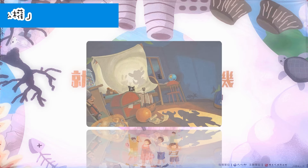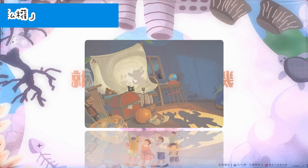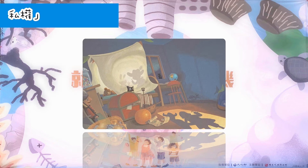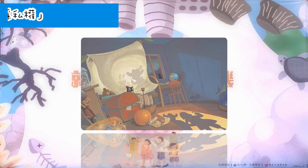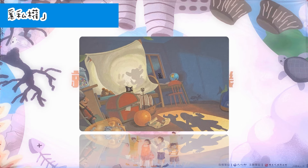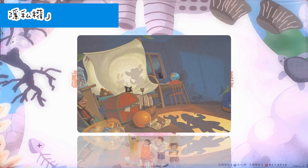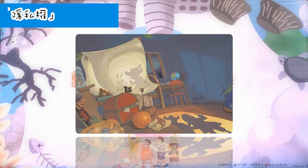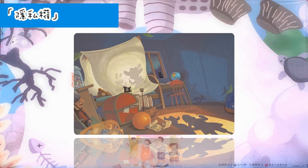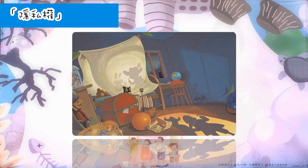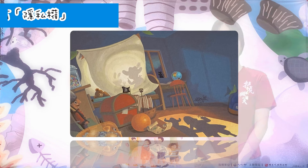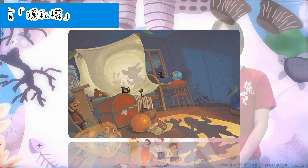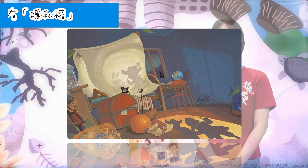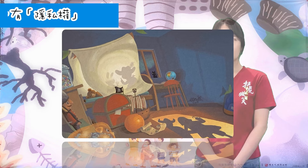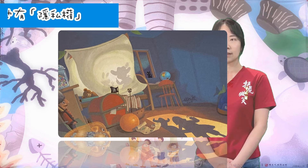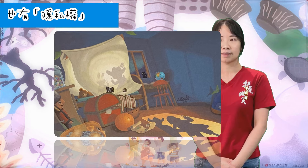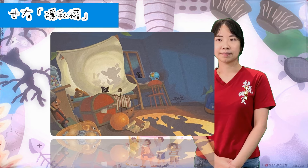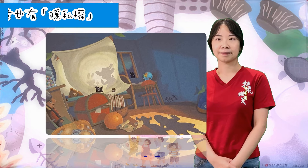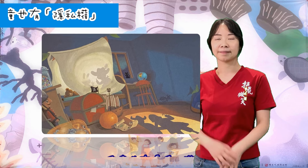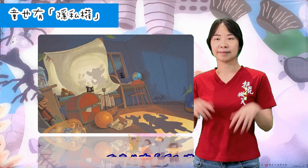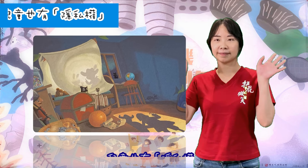儿童也有隐私权，